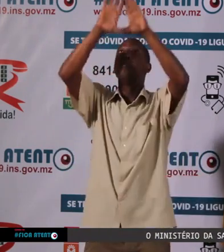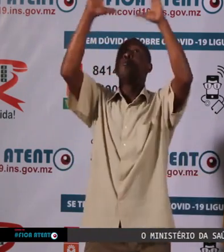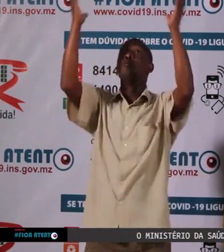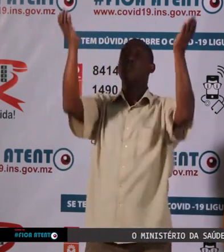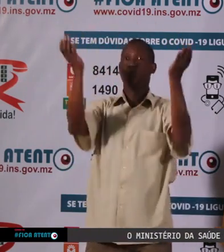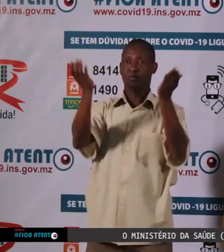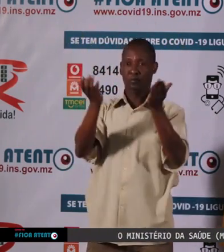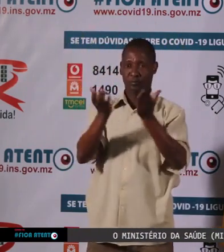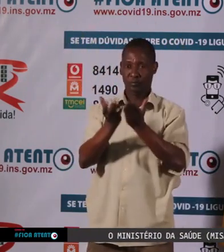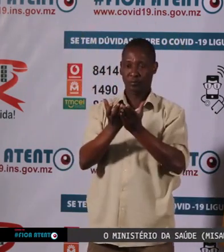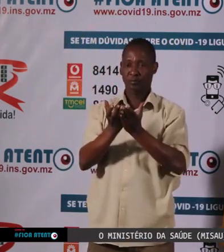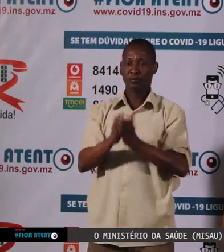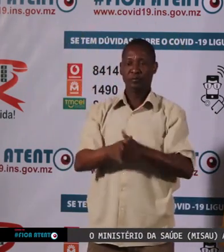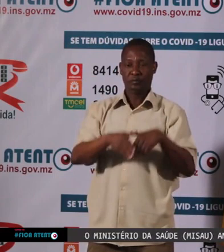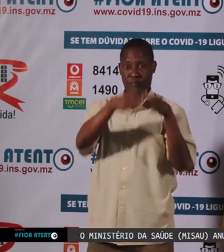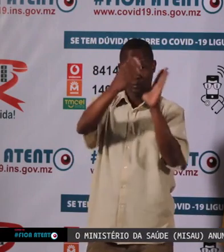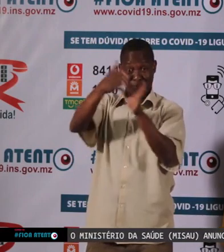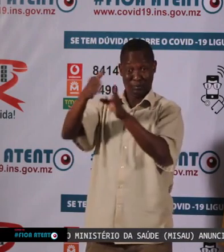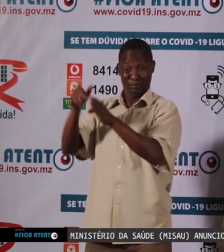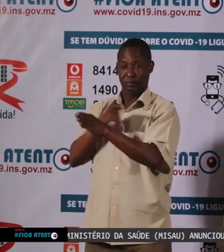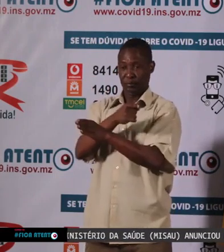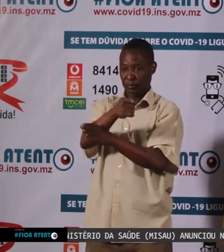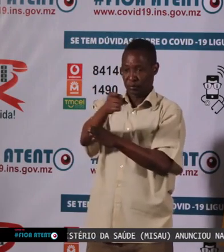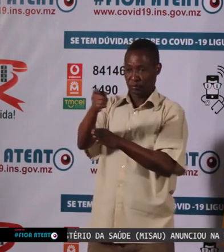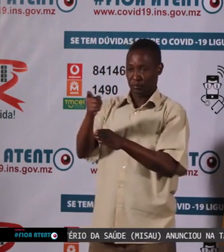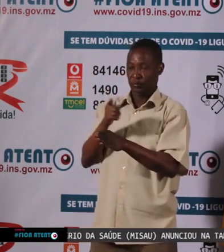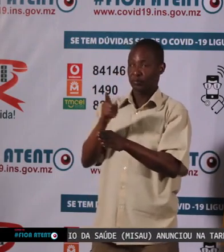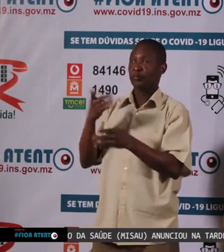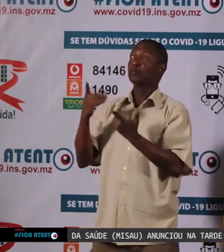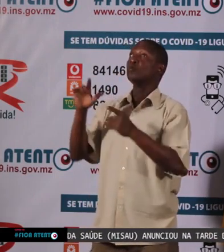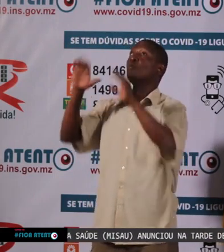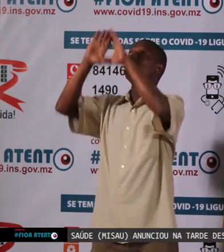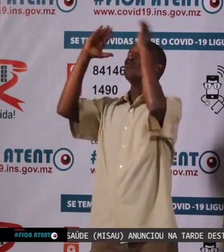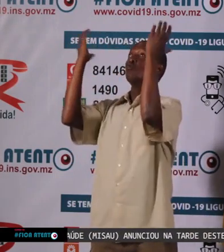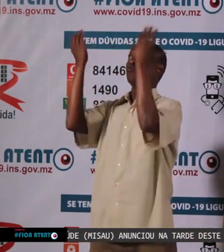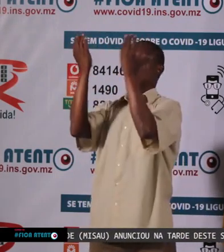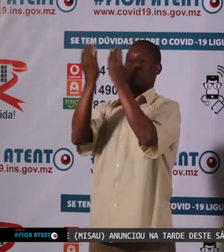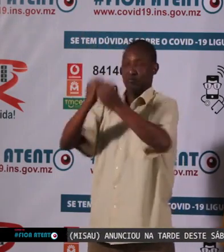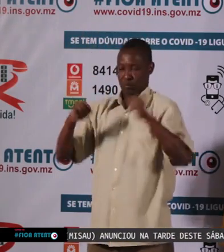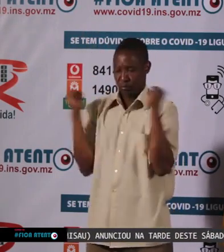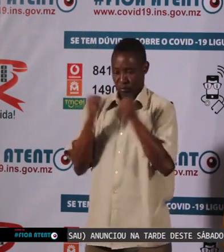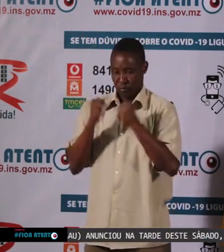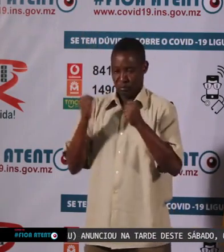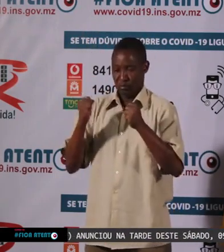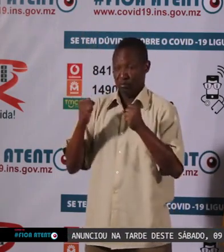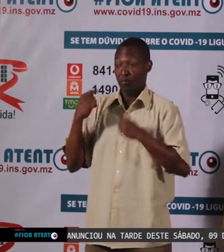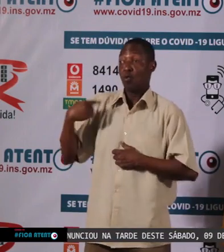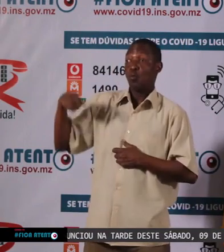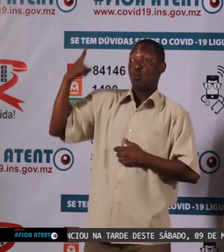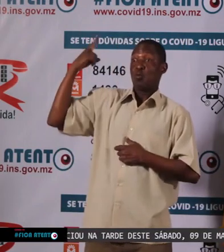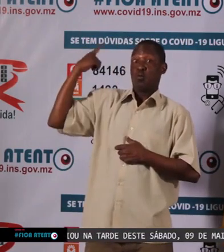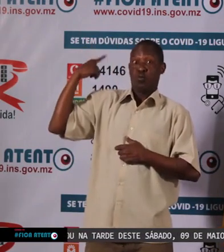termos de casos e, de acordo com a Organização Mundial da Saúde, até o dia de ontem,